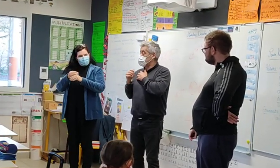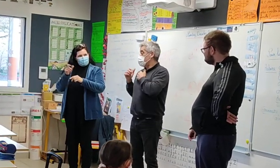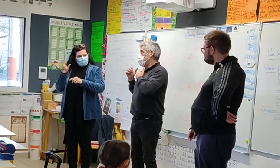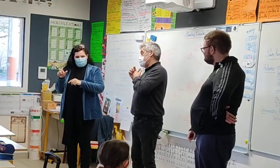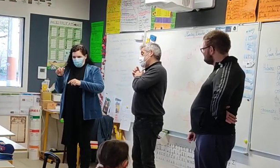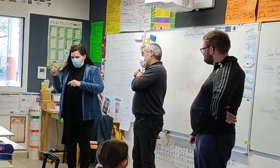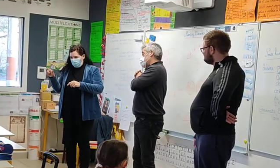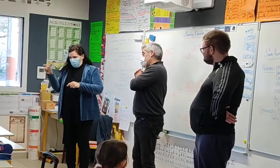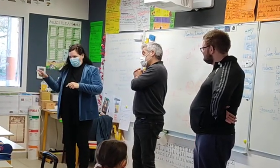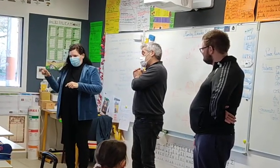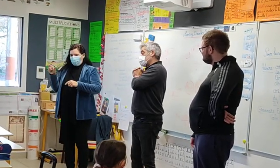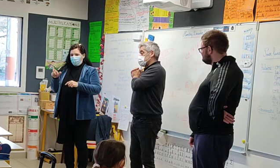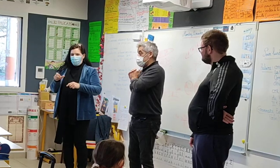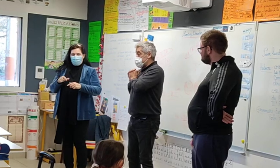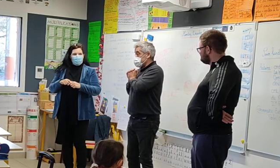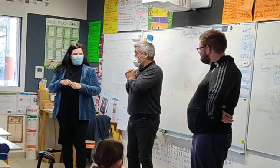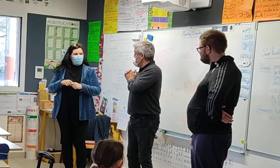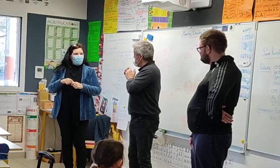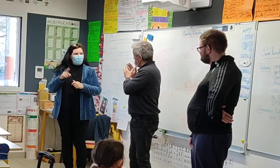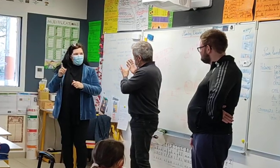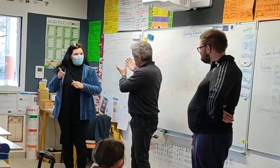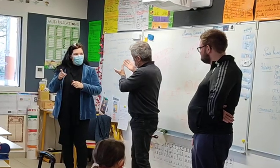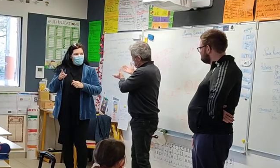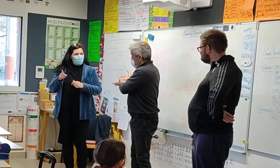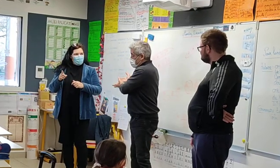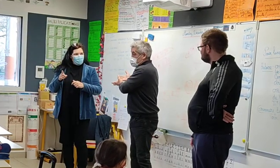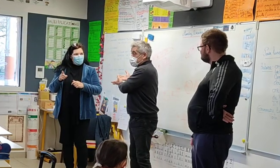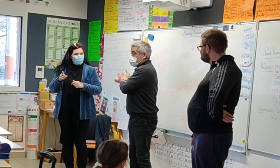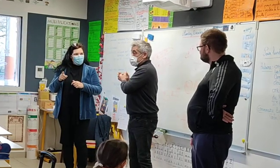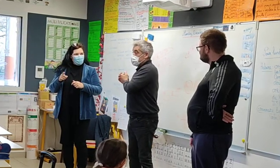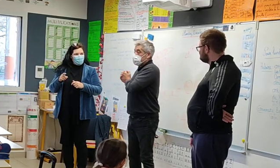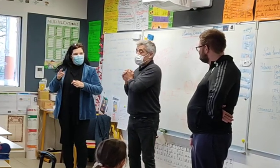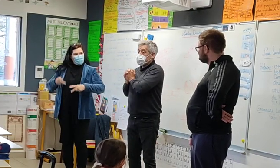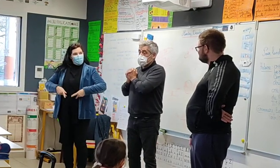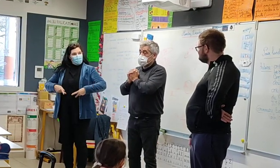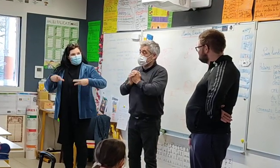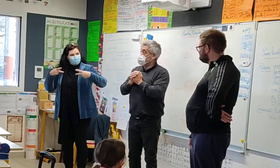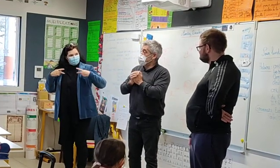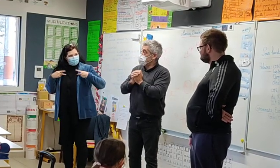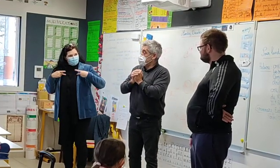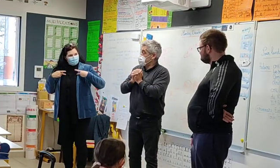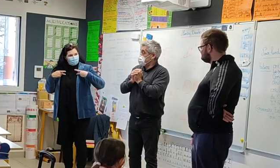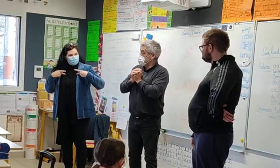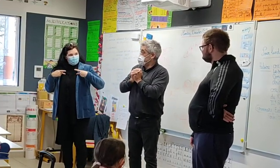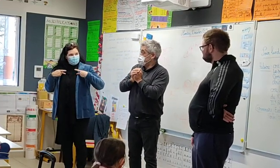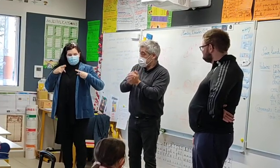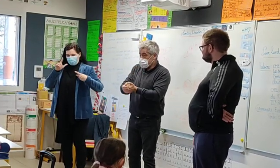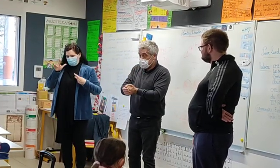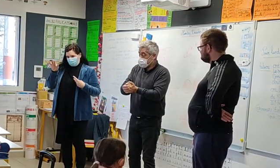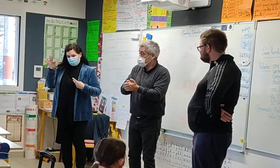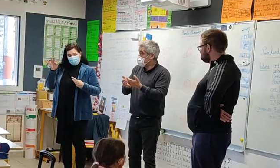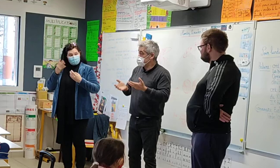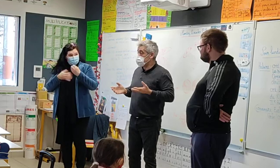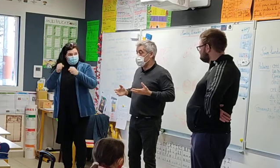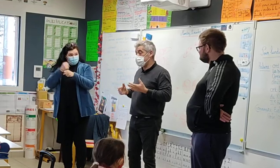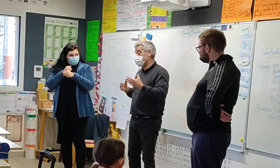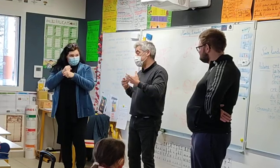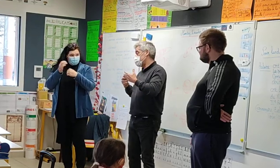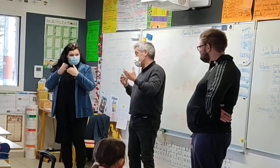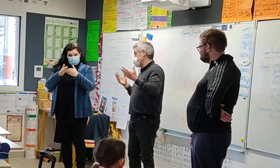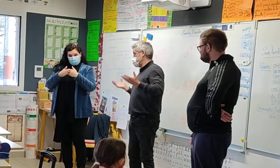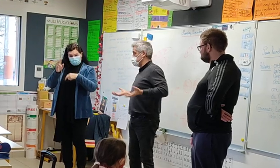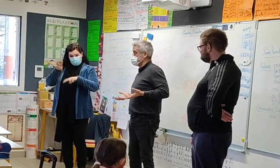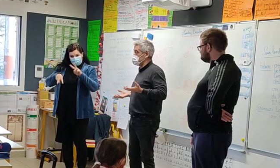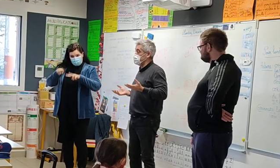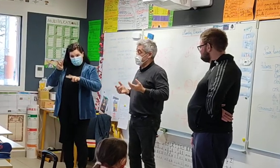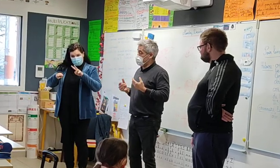avec l'endroit où je travaille, on fait un atelier d'apprentissage de langage des signes, de base. Il